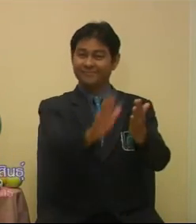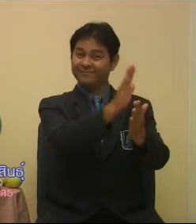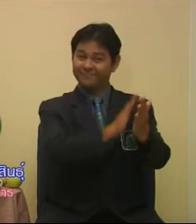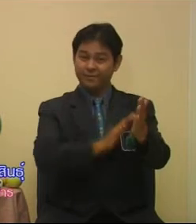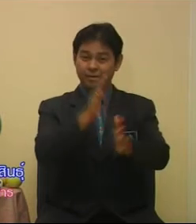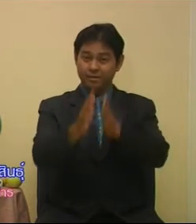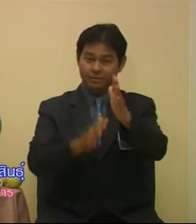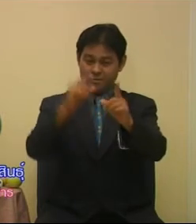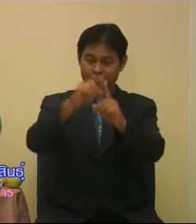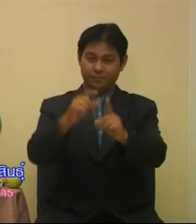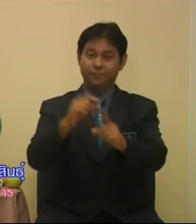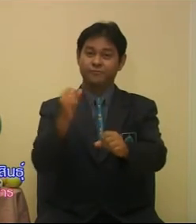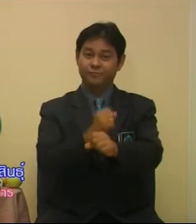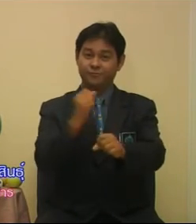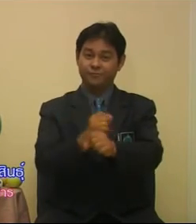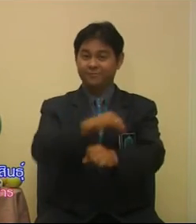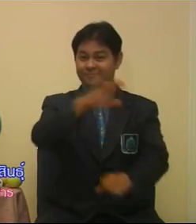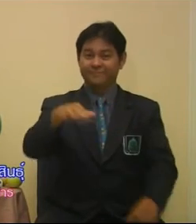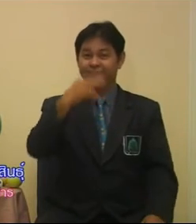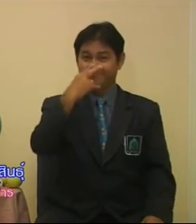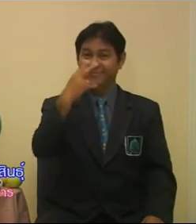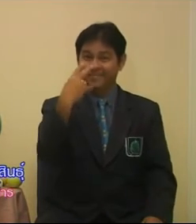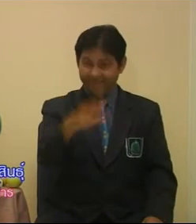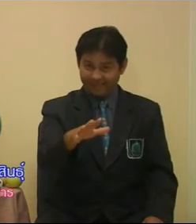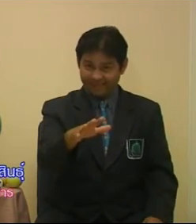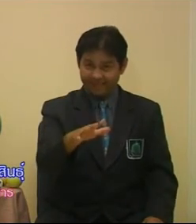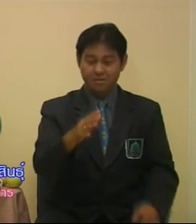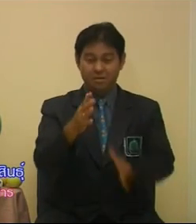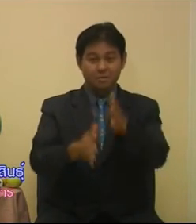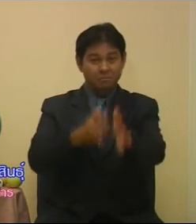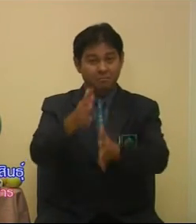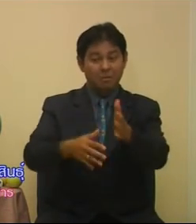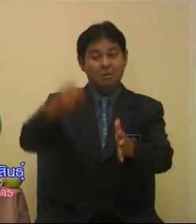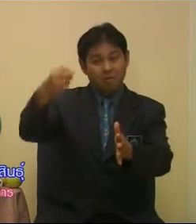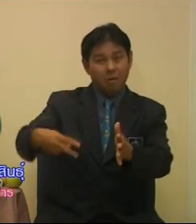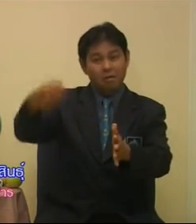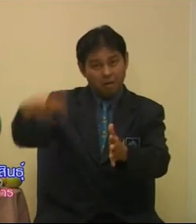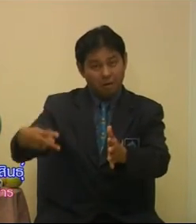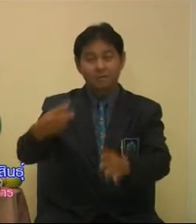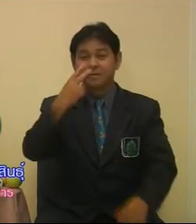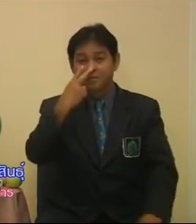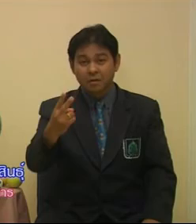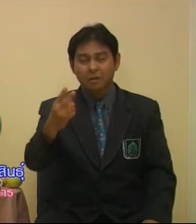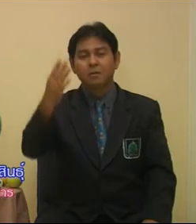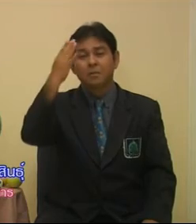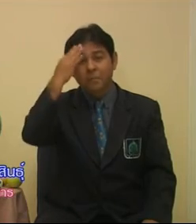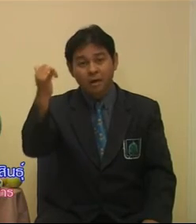ทุกท่านได้ชมและฝึกคำศัพท์ภาษามือกันไปแล้วนะครับซึ่งท่านจะพบว่าท่ามือหมวดประเทศบางประเทศจะใช้สองท่